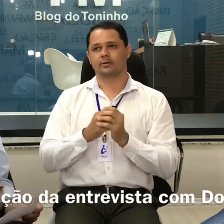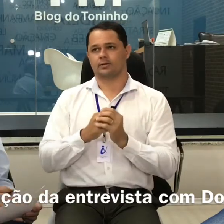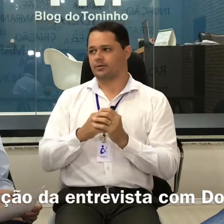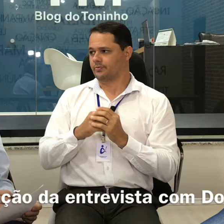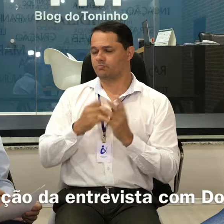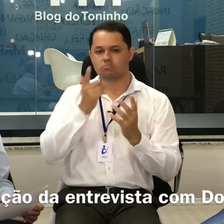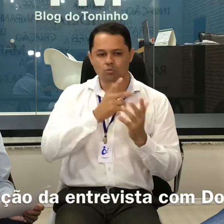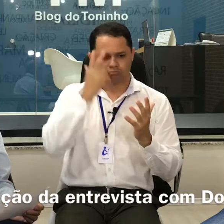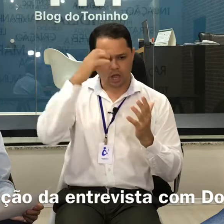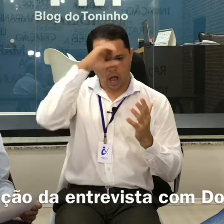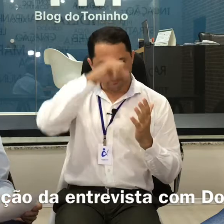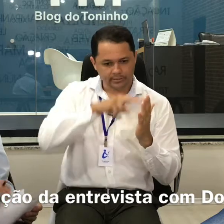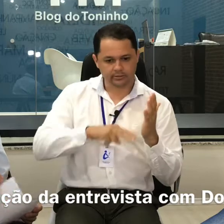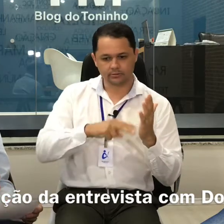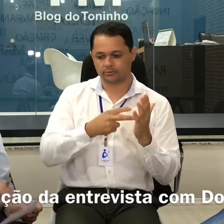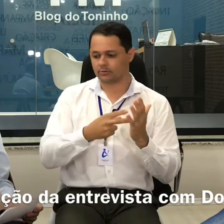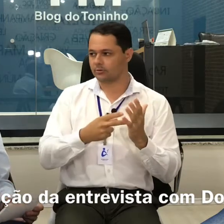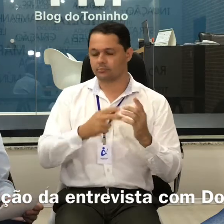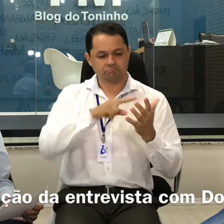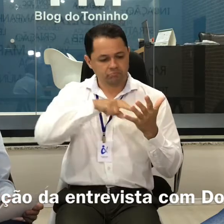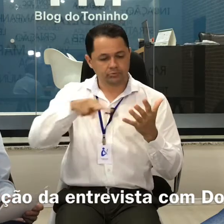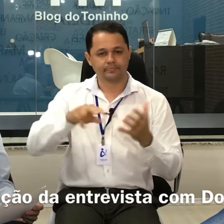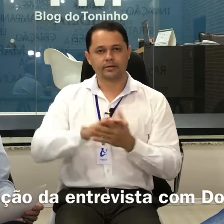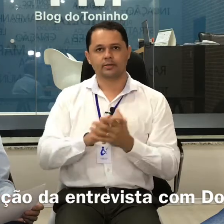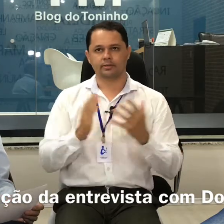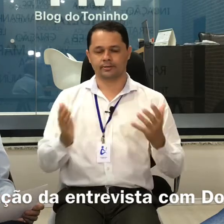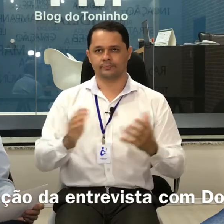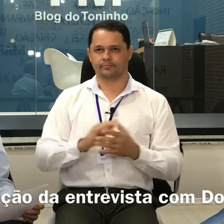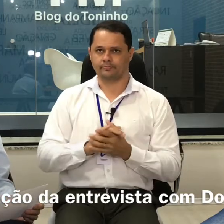o aprendizado da leitura? Então,